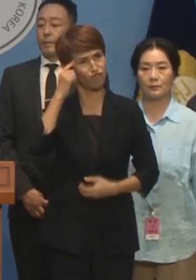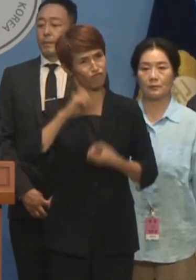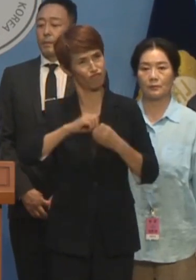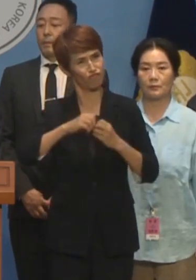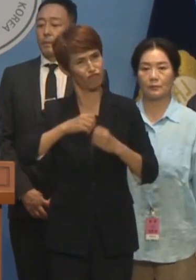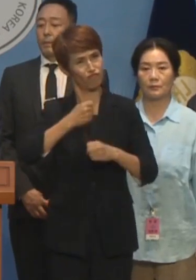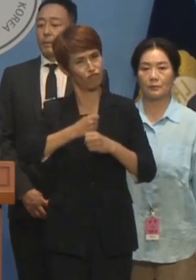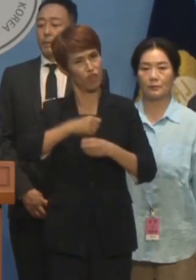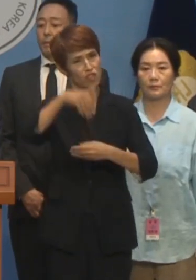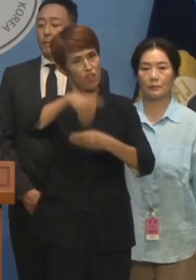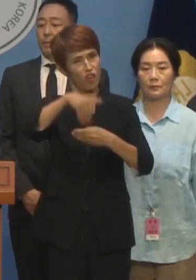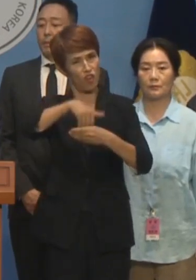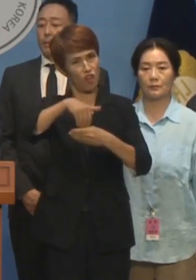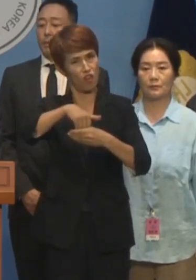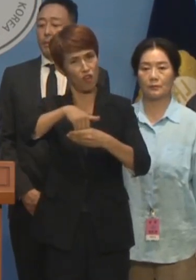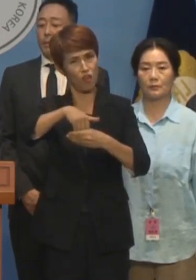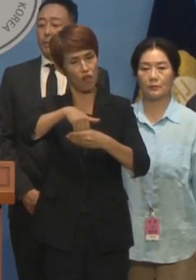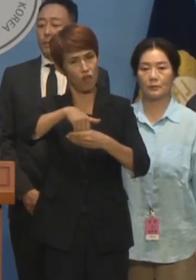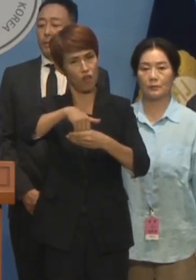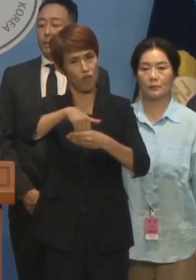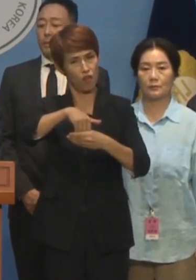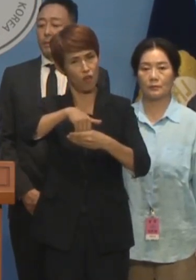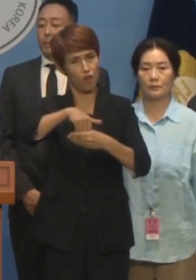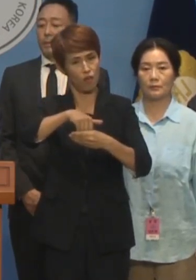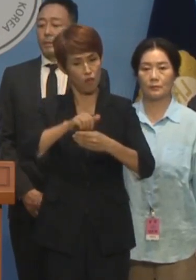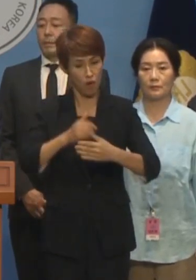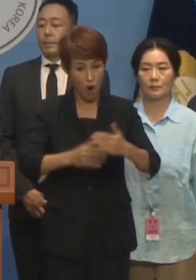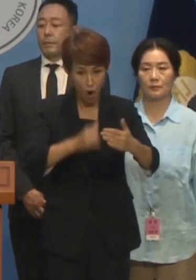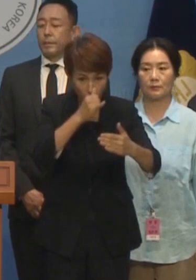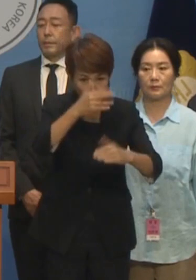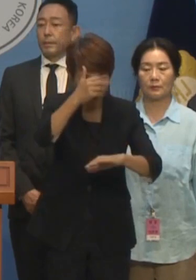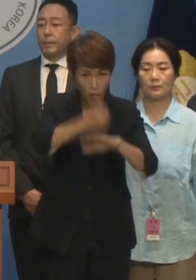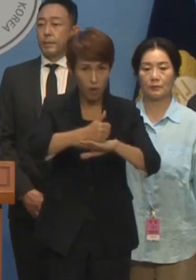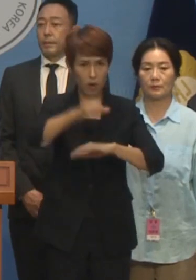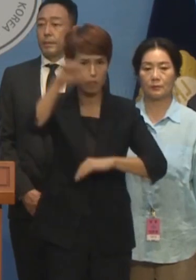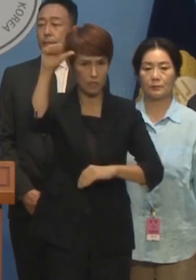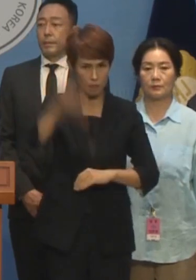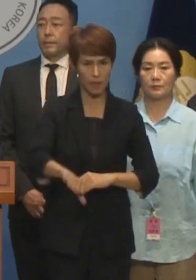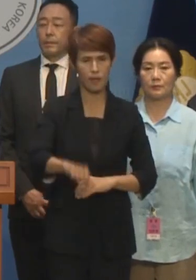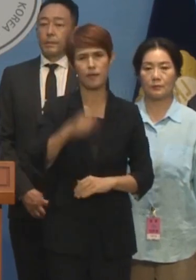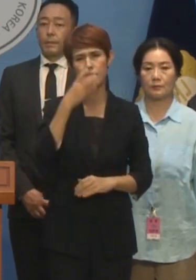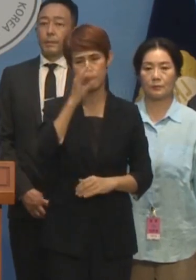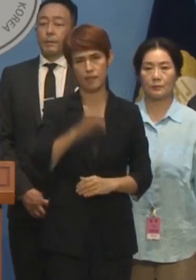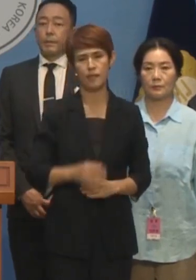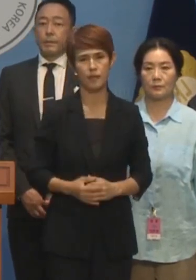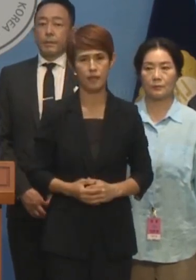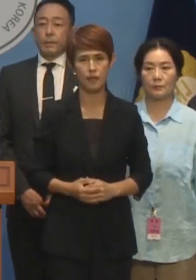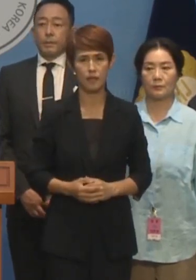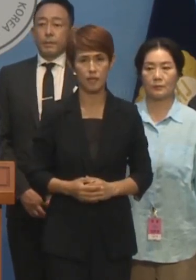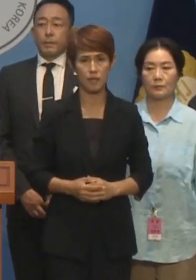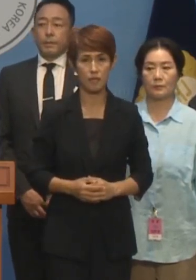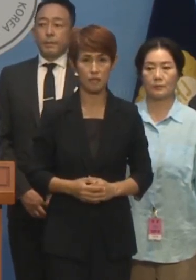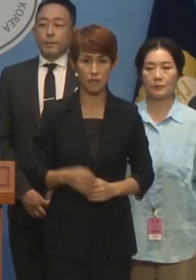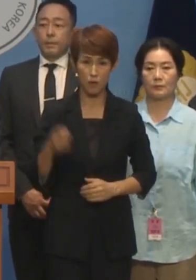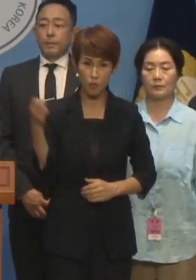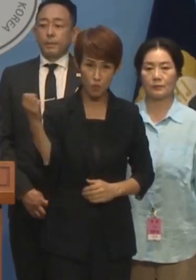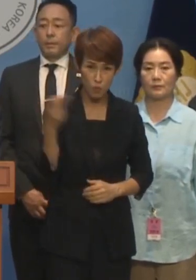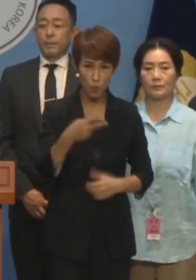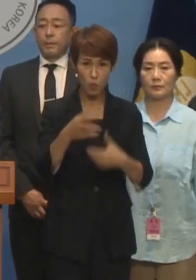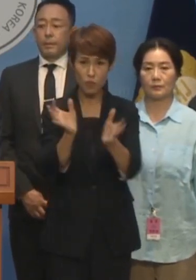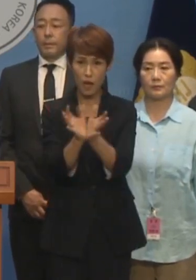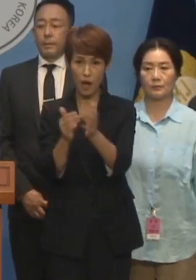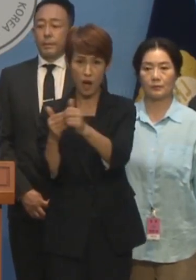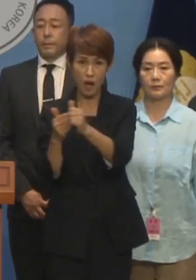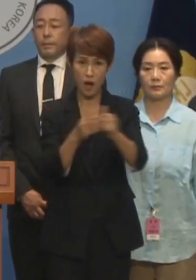선거를 치르는 것은 그 선거는 실패하는 것이 당연한 일이며 그 실패자가 다시 당을